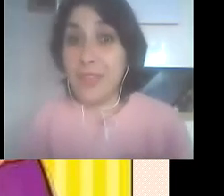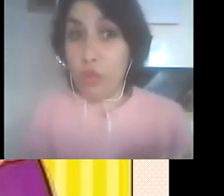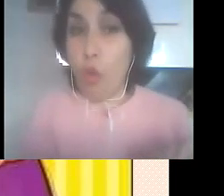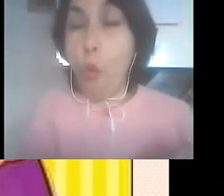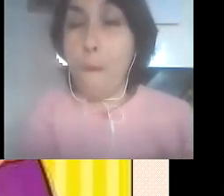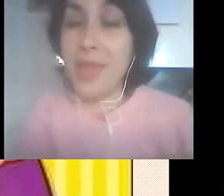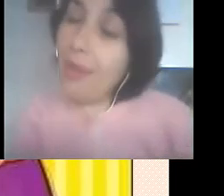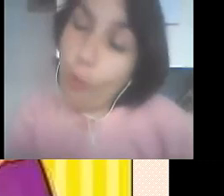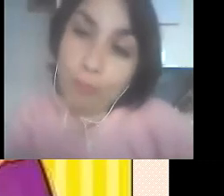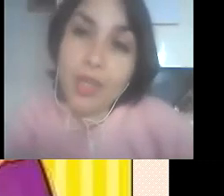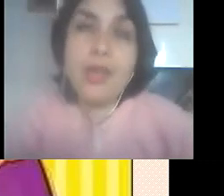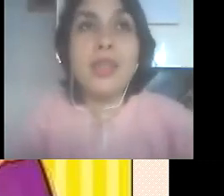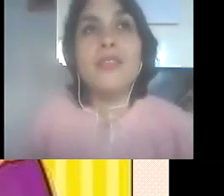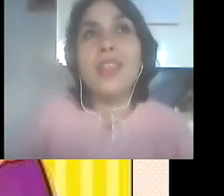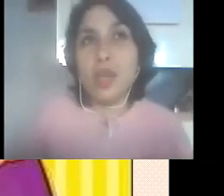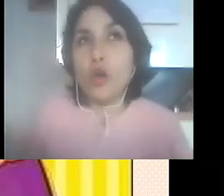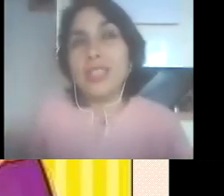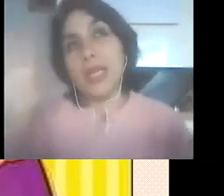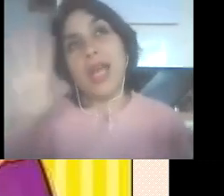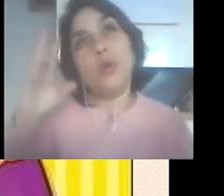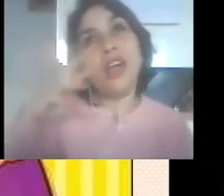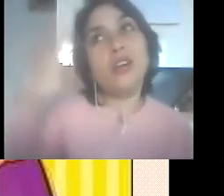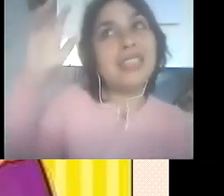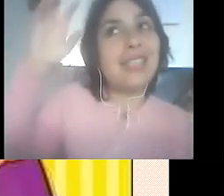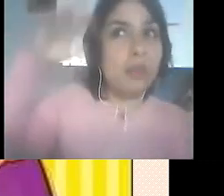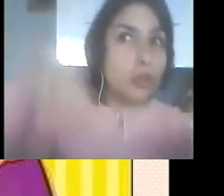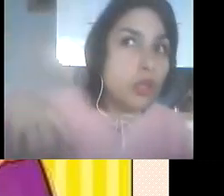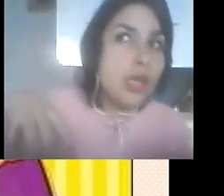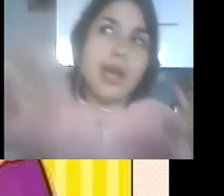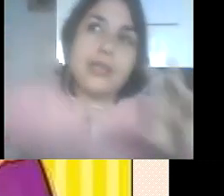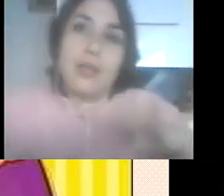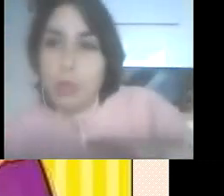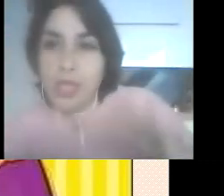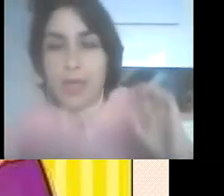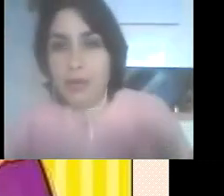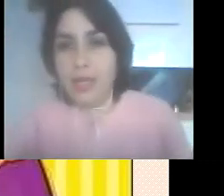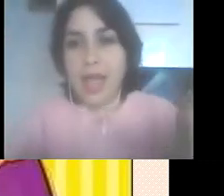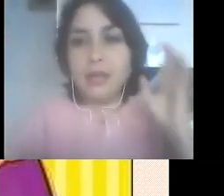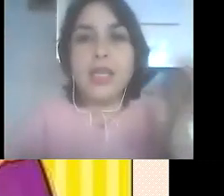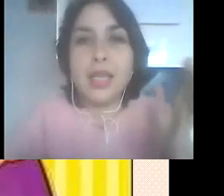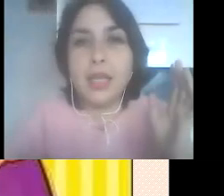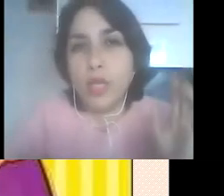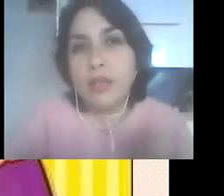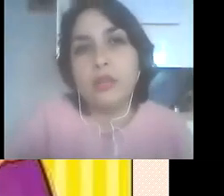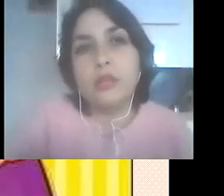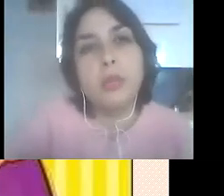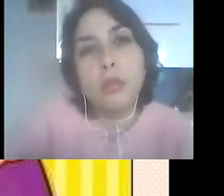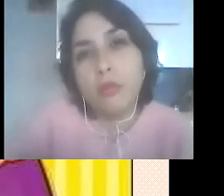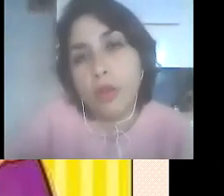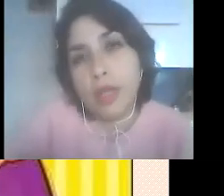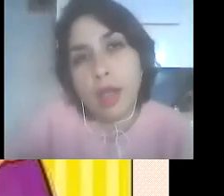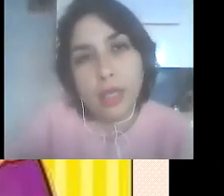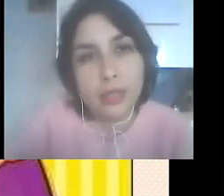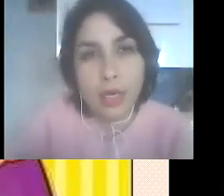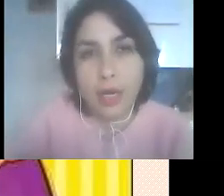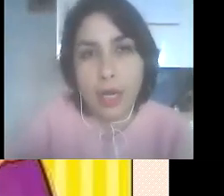terminar viendo un video. Y este video explica algunas cosas que vimos hoy y las que vamos a ver. Ya tienen que estar muy atentos. Primero me